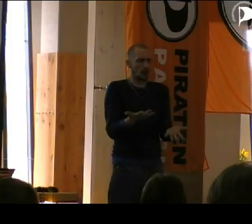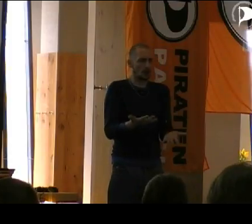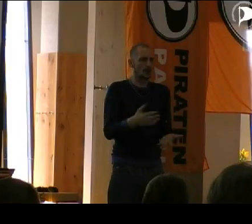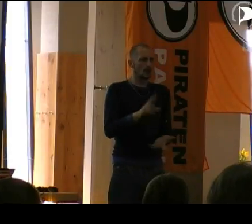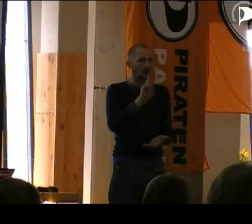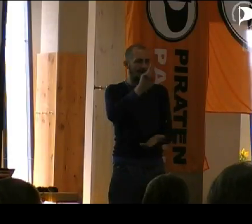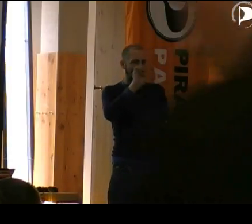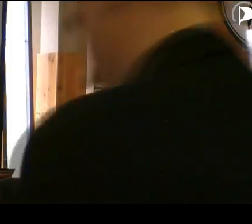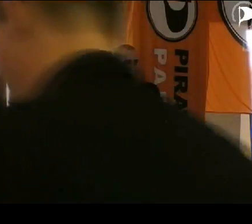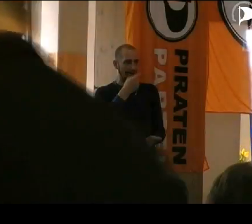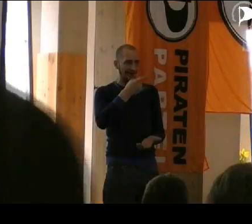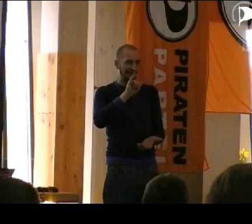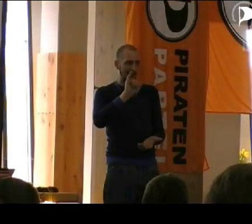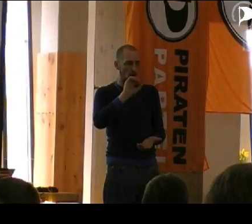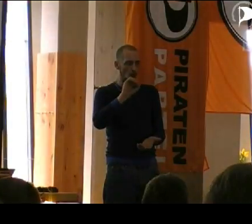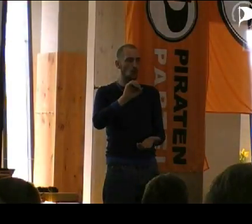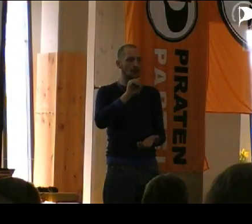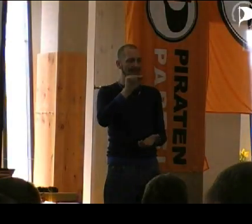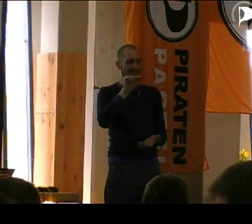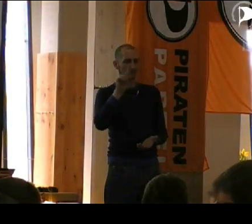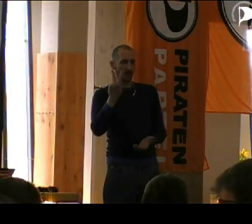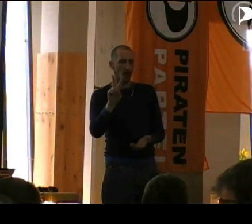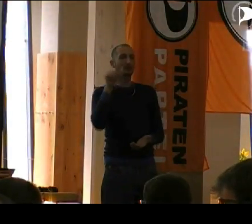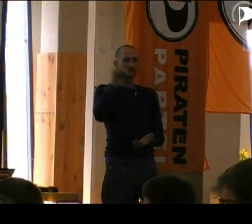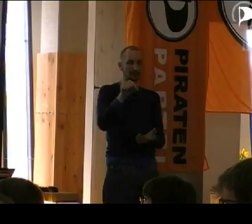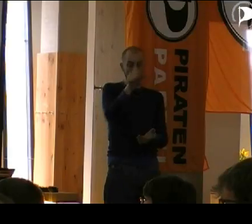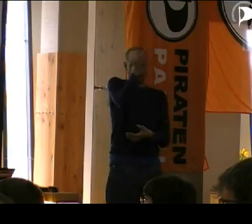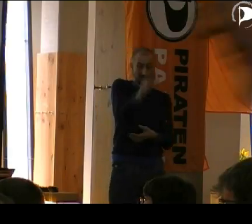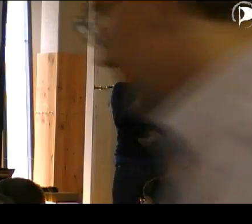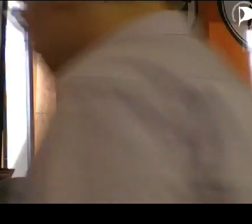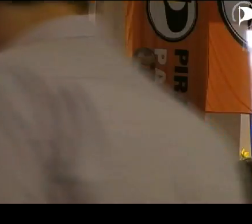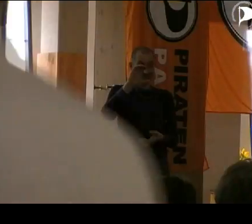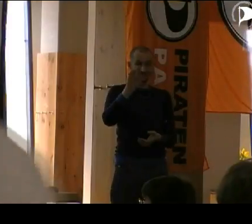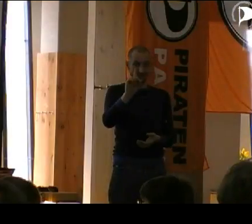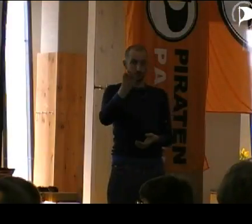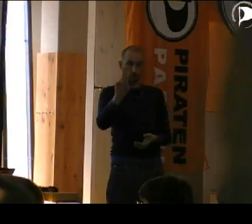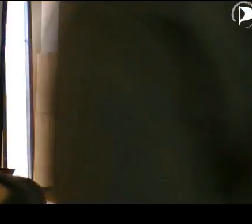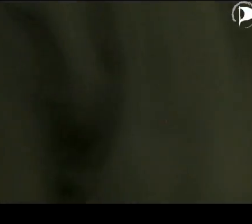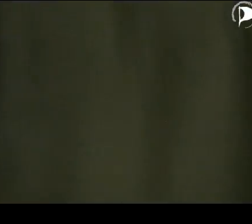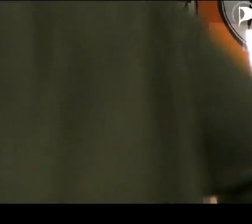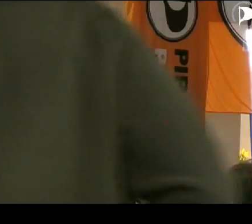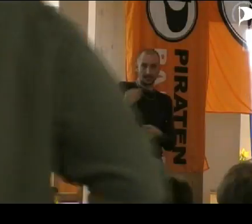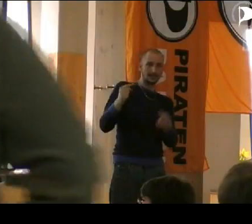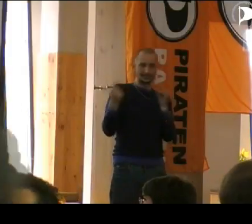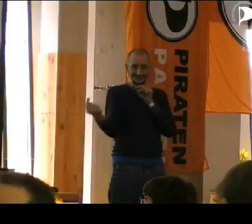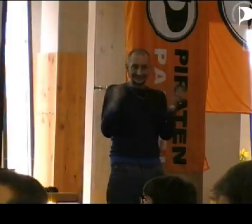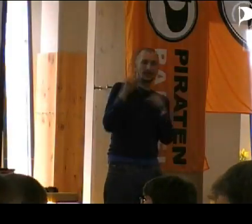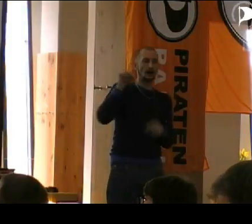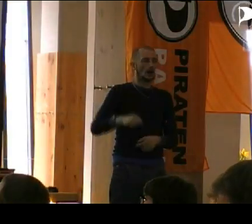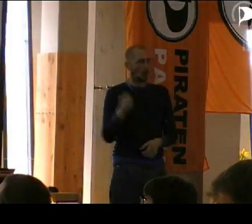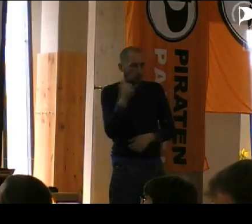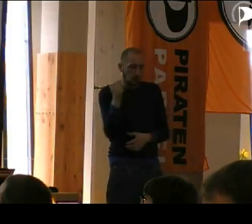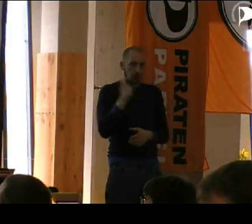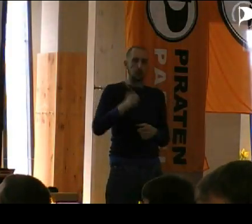gleich zwei mal im fernsehen nationen diskutieren werden rechtfertigt die diskussion einmal